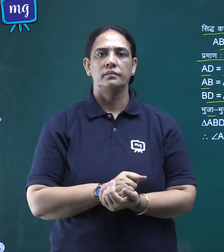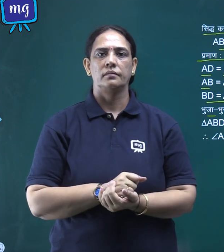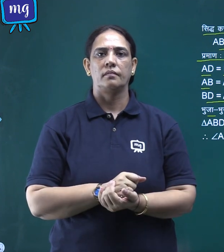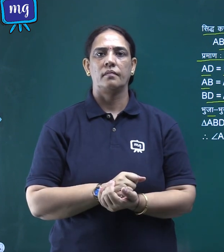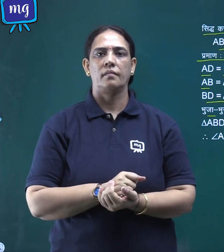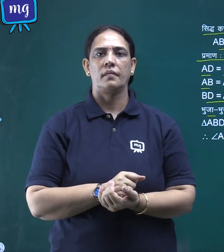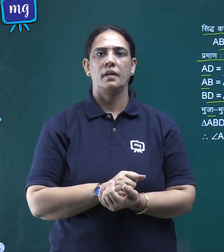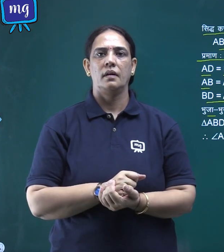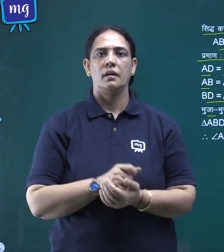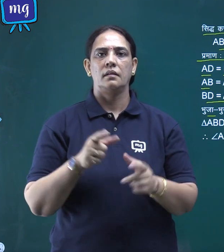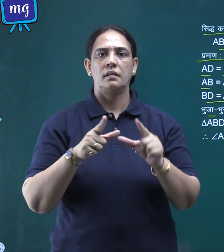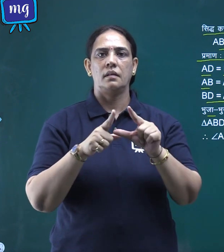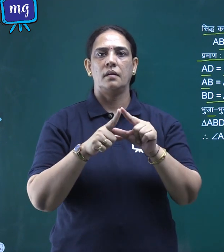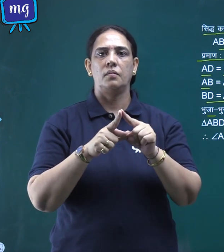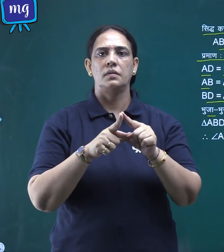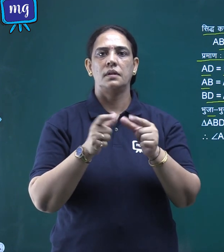त्रिभुज ए बी सी